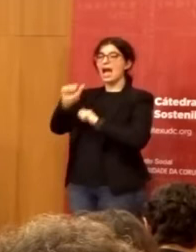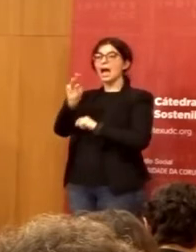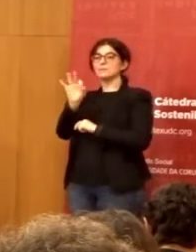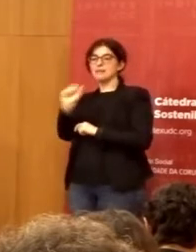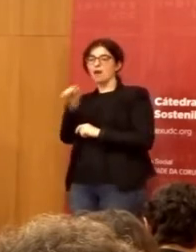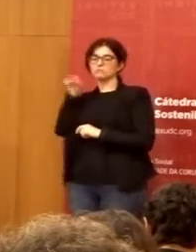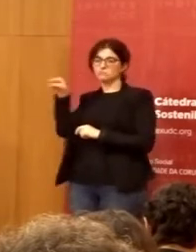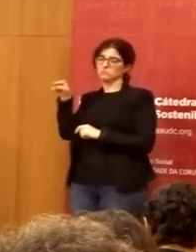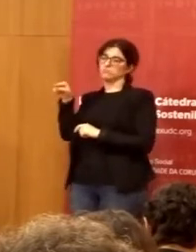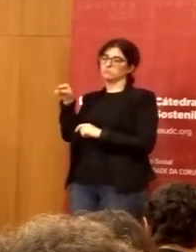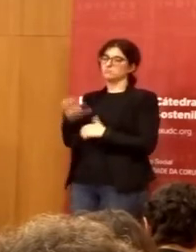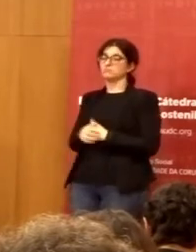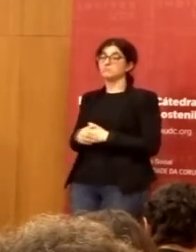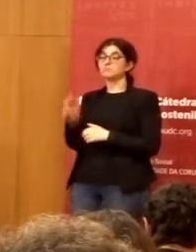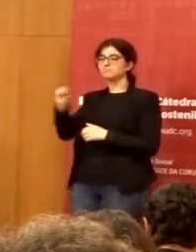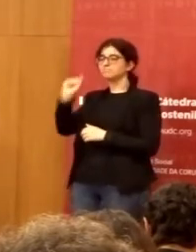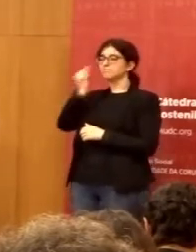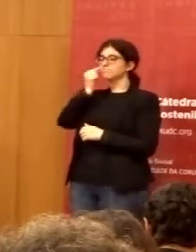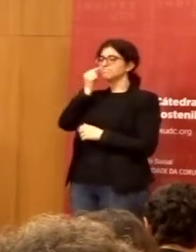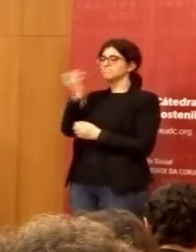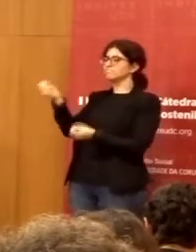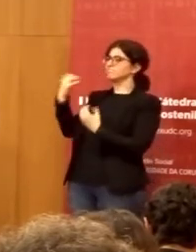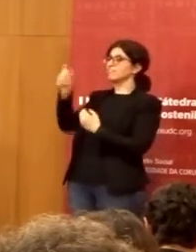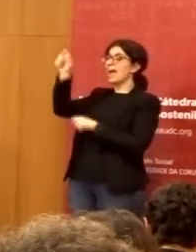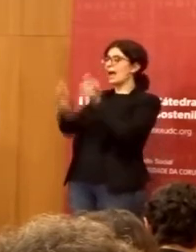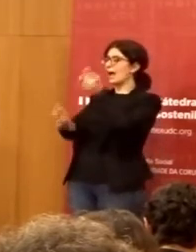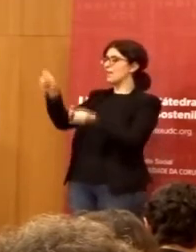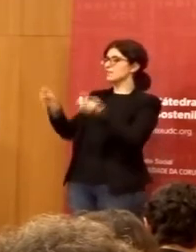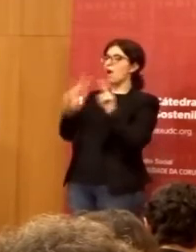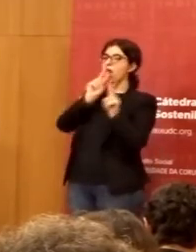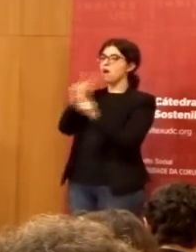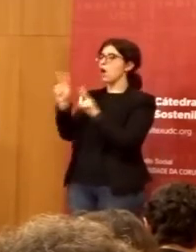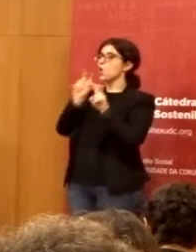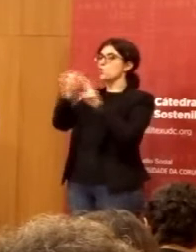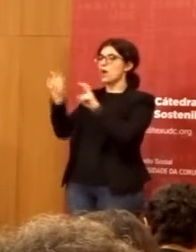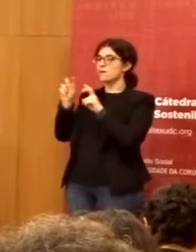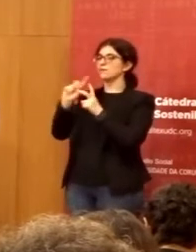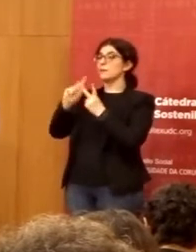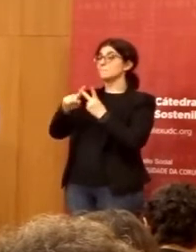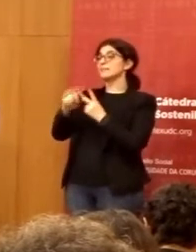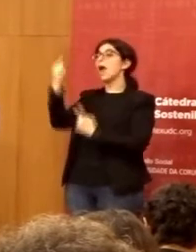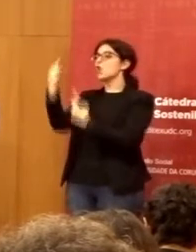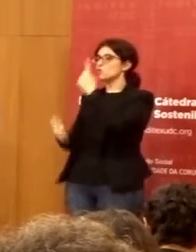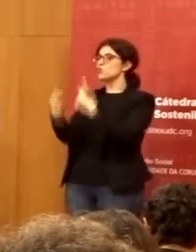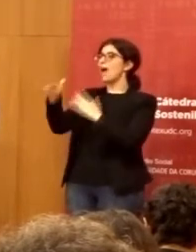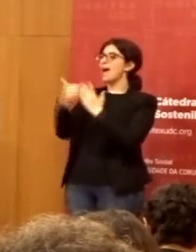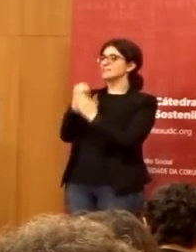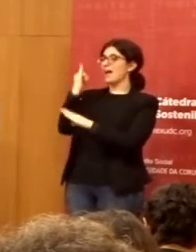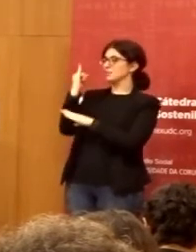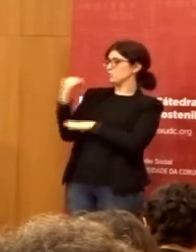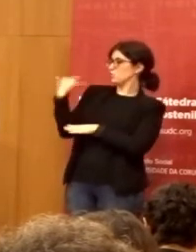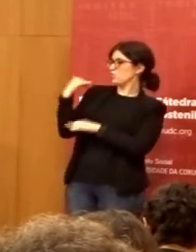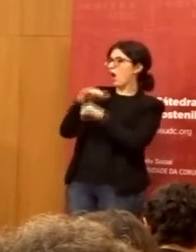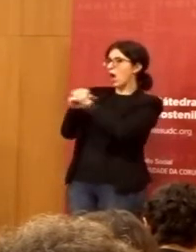Camilo Veredas. Allí me encuentro con gente nueva y, para mi sorpresa, con dos viejos amigos del instituto. Esto me hizo las cosas